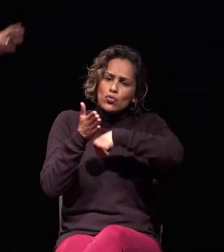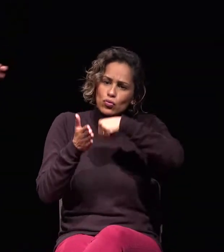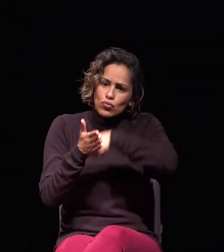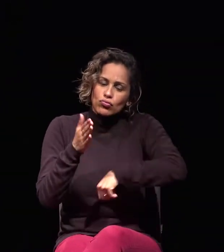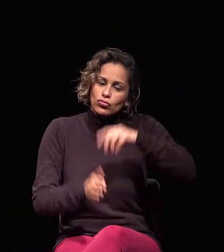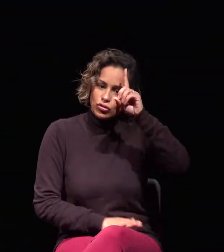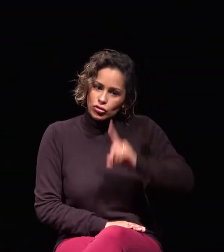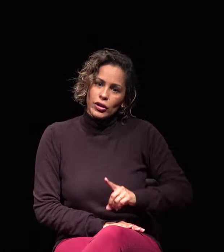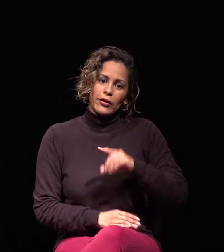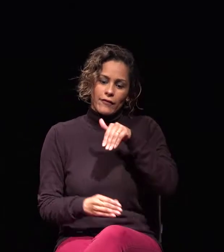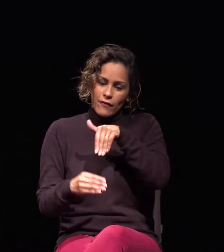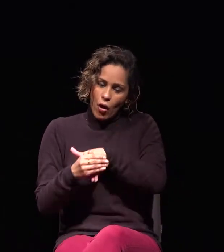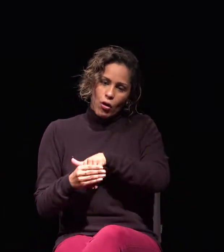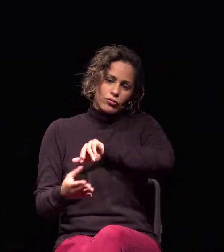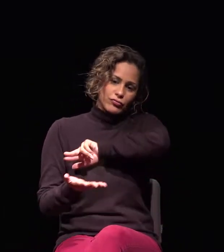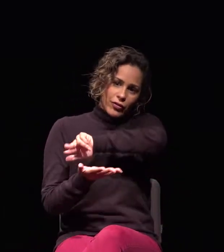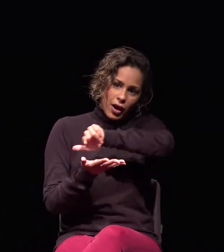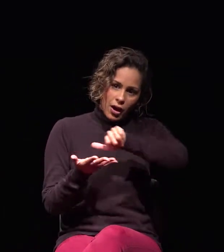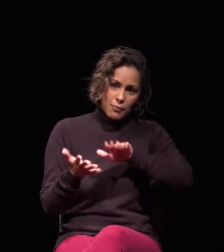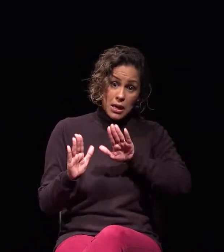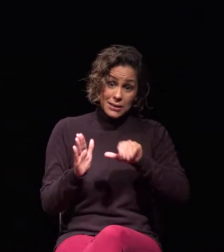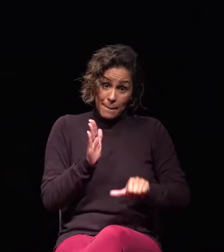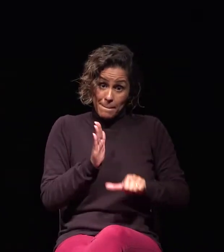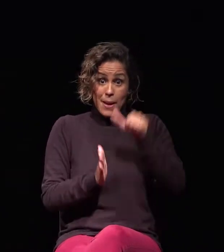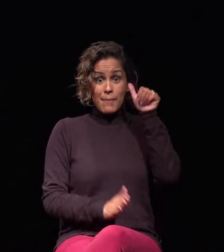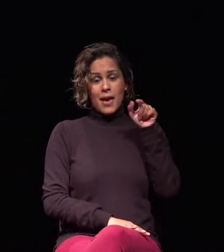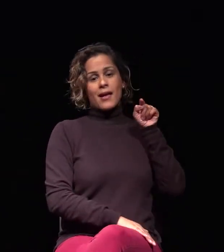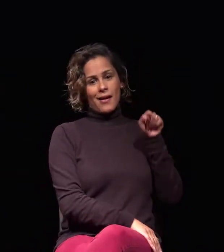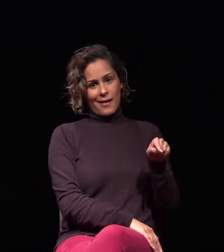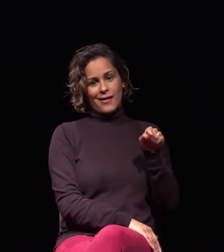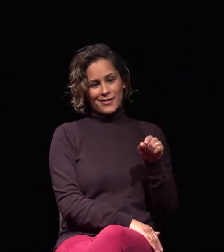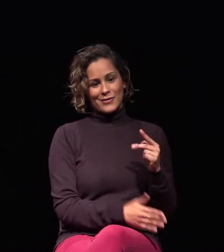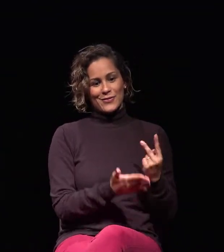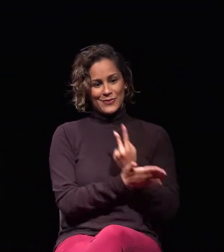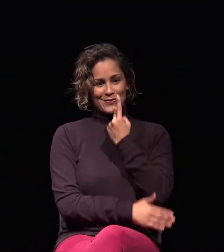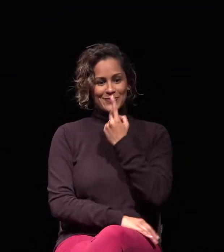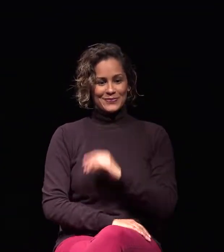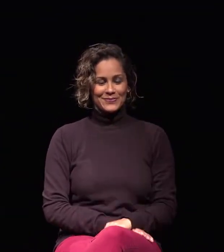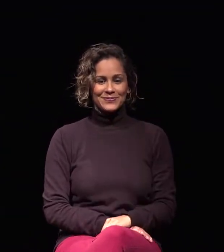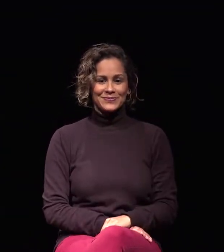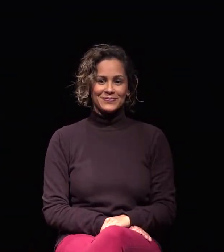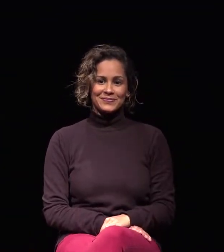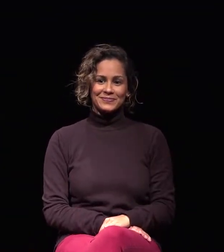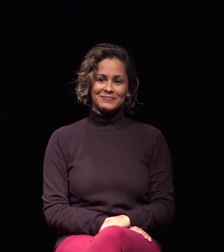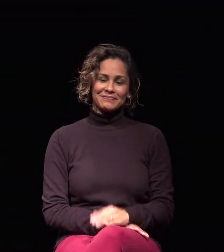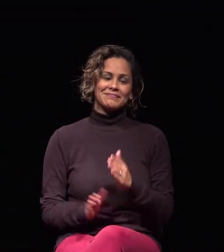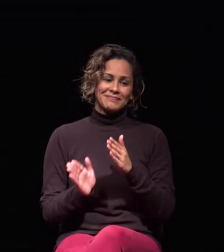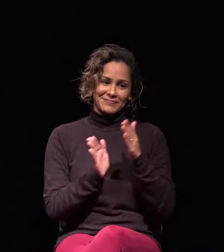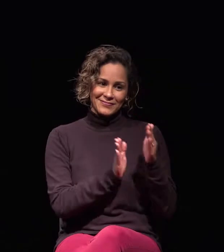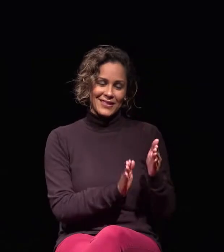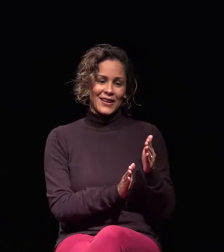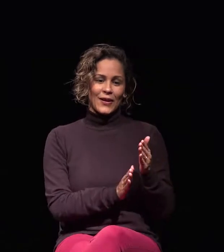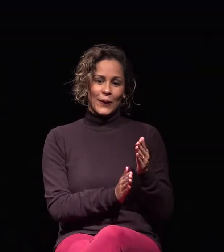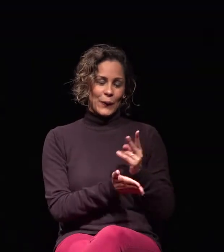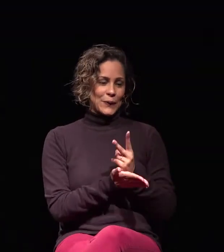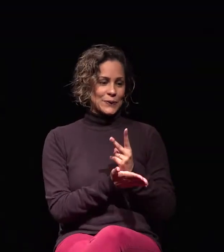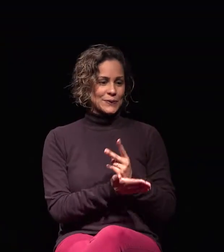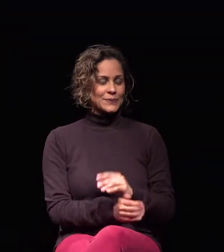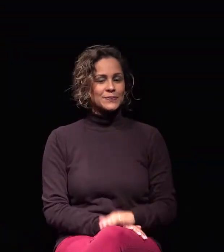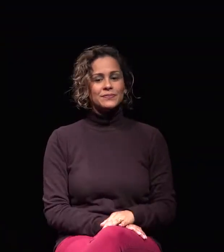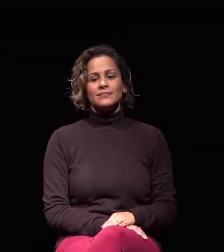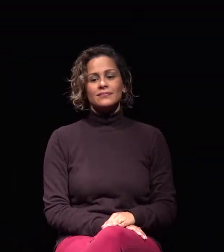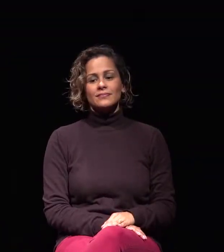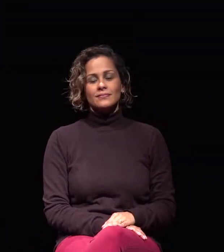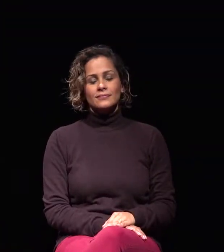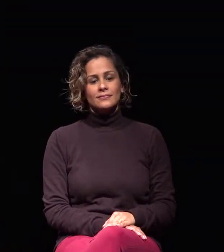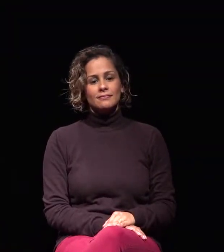várias lutas aí, mas essa é a primeira. Bom, seguindo à frente, nós vamos... Então, eu